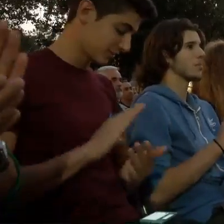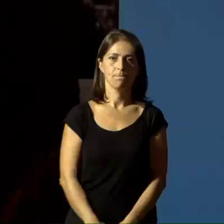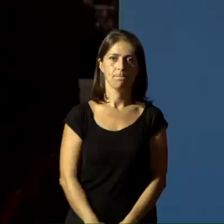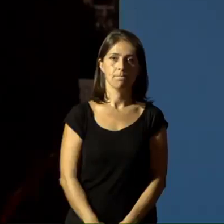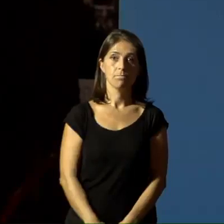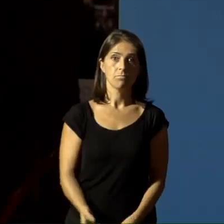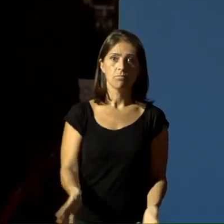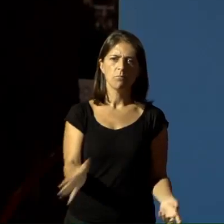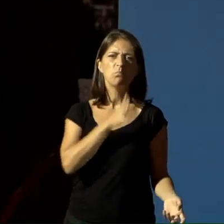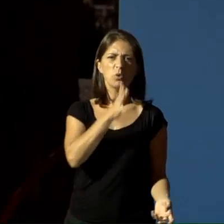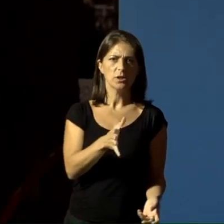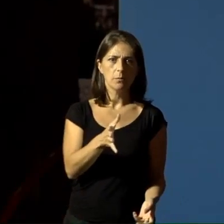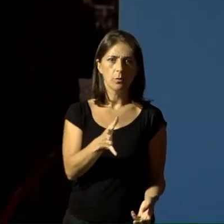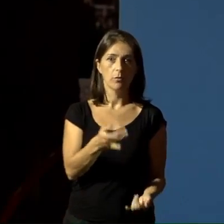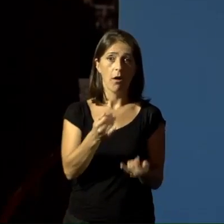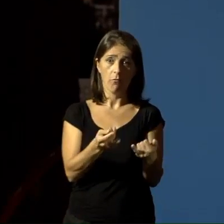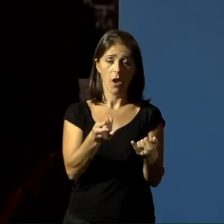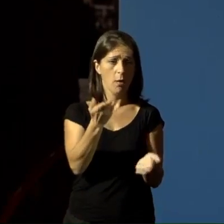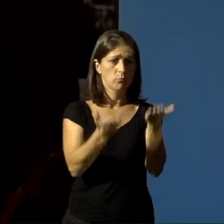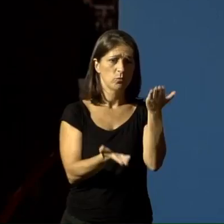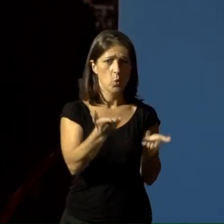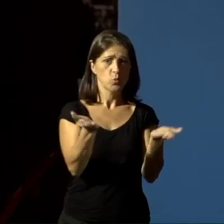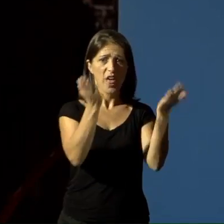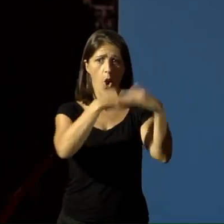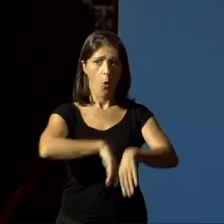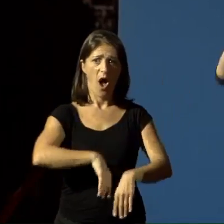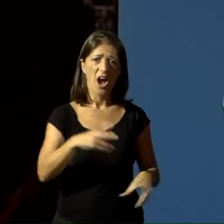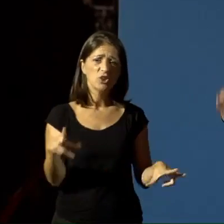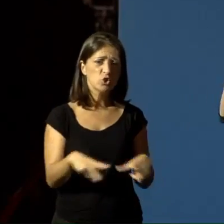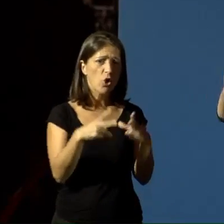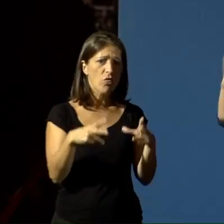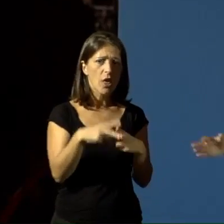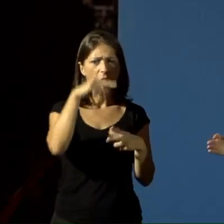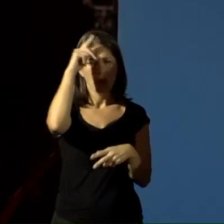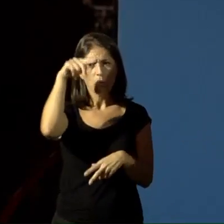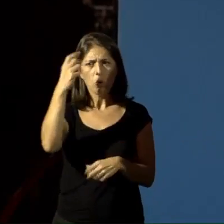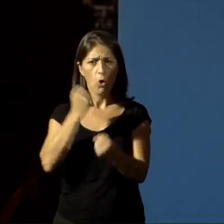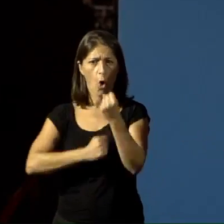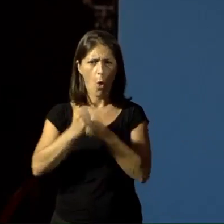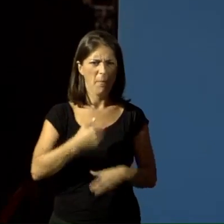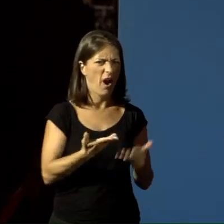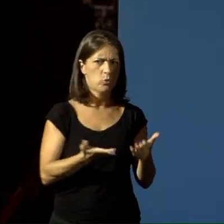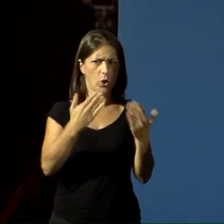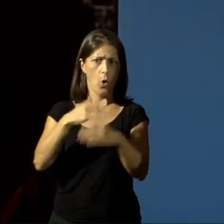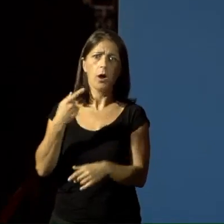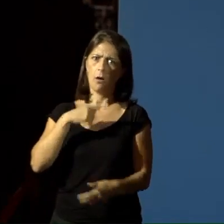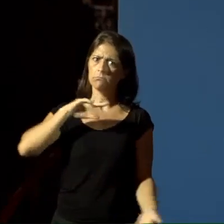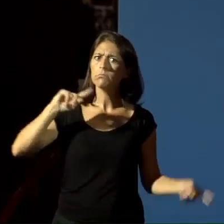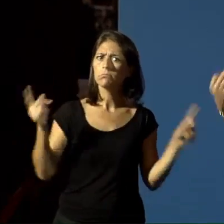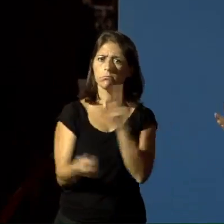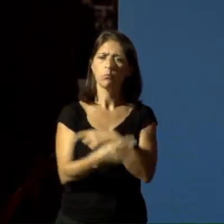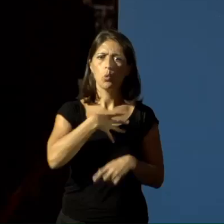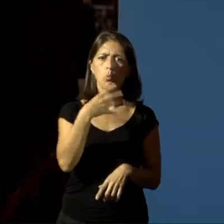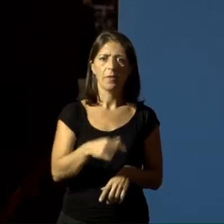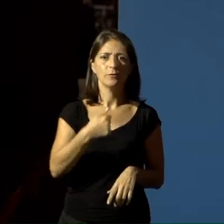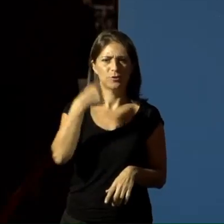É injustiza social, económica e cultural, reversible. Vos sabedes que